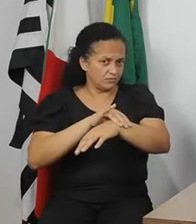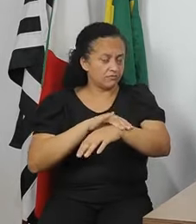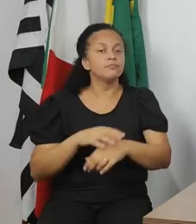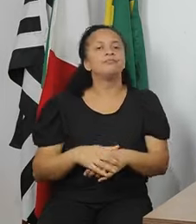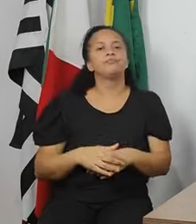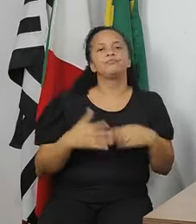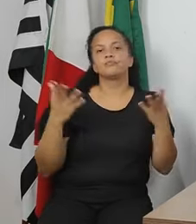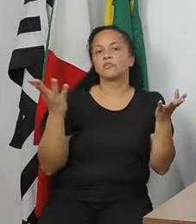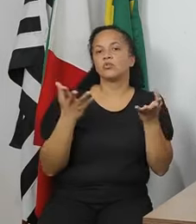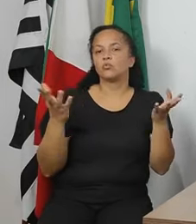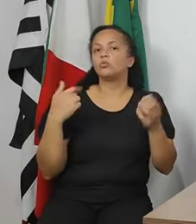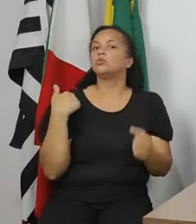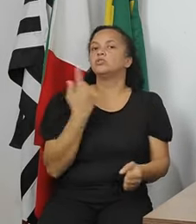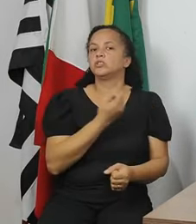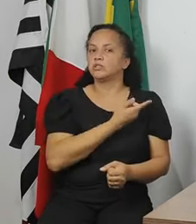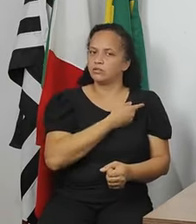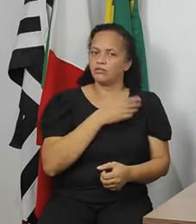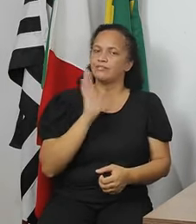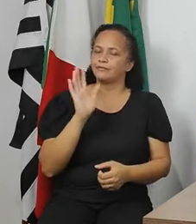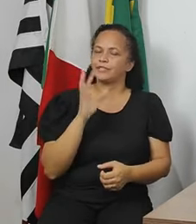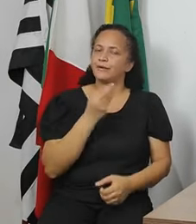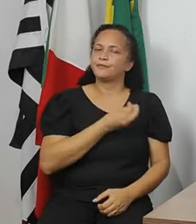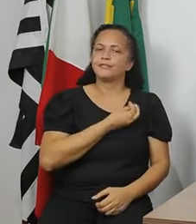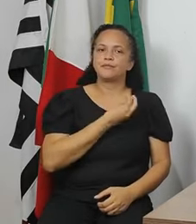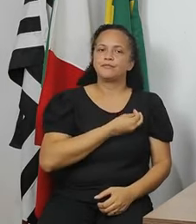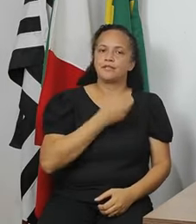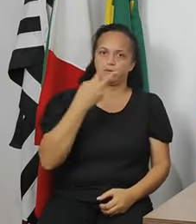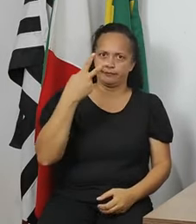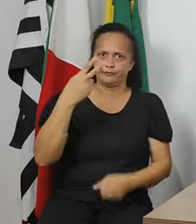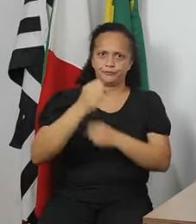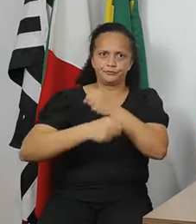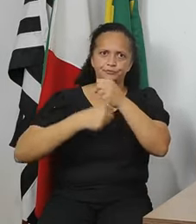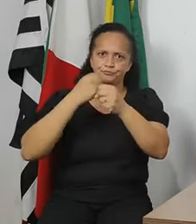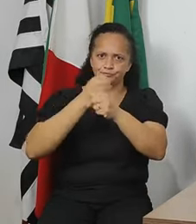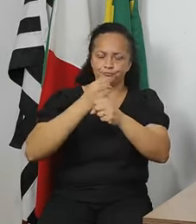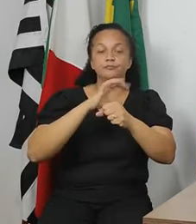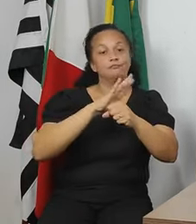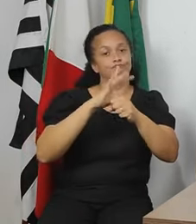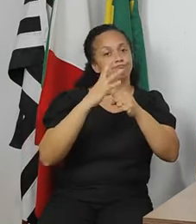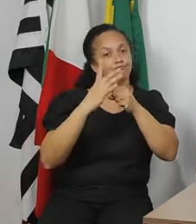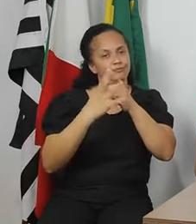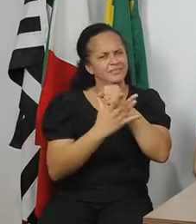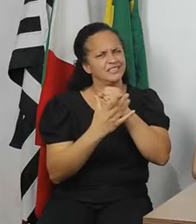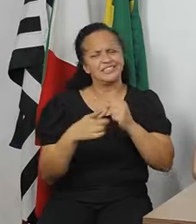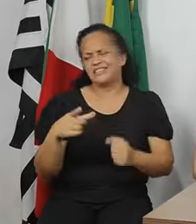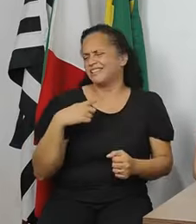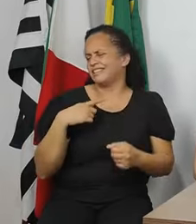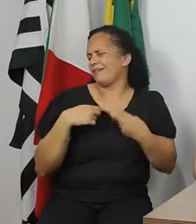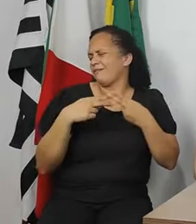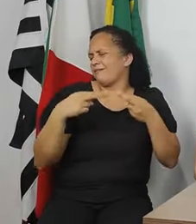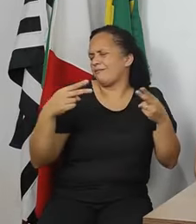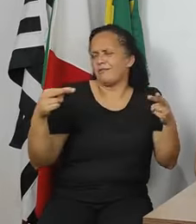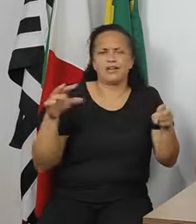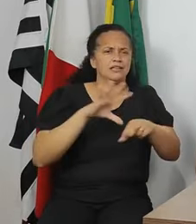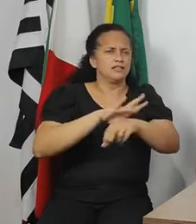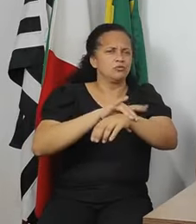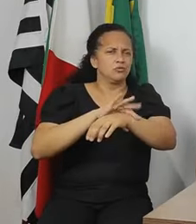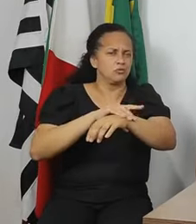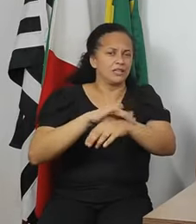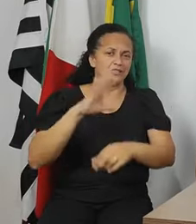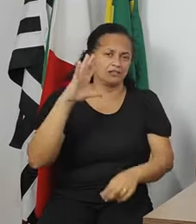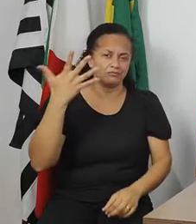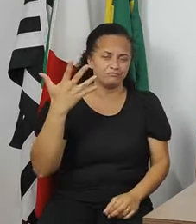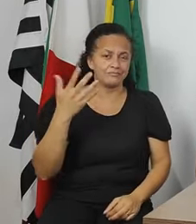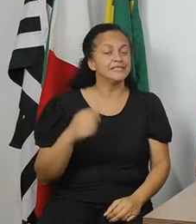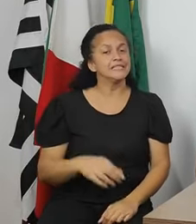vivendo aí há 2 anos, né, numa pandemia, e tem novas doenças surgindo. Temos aí